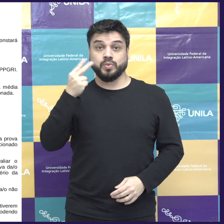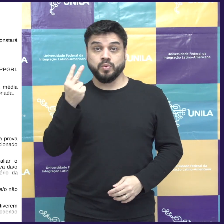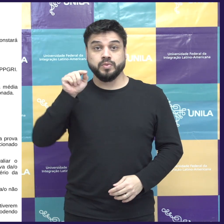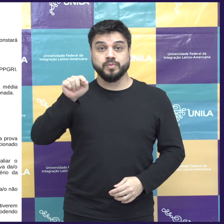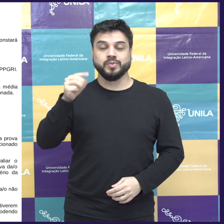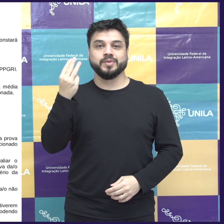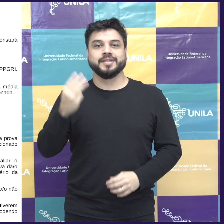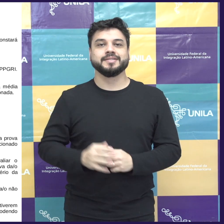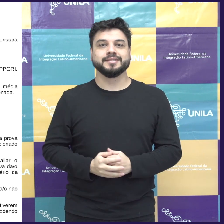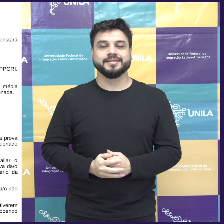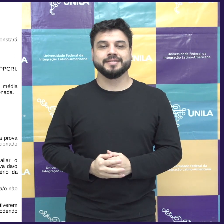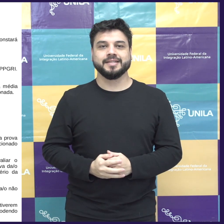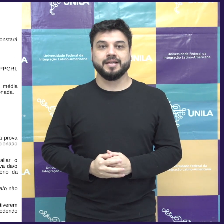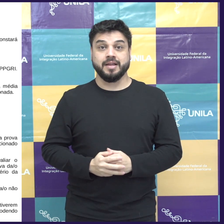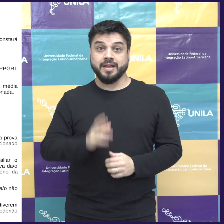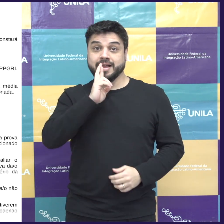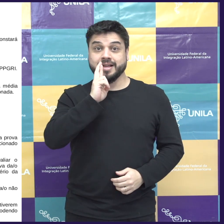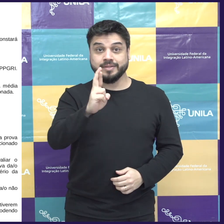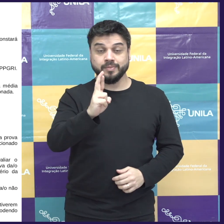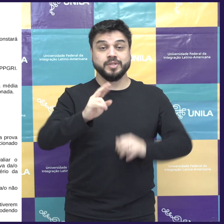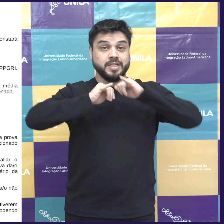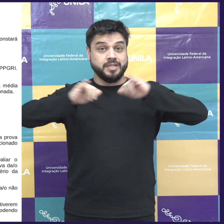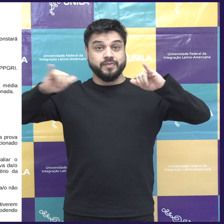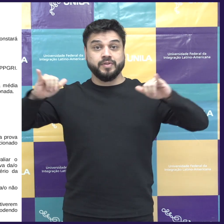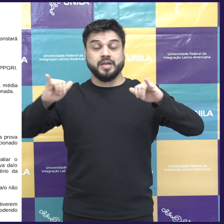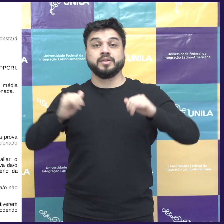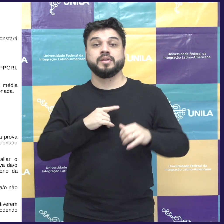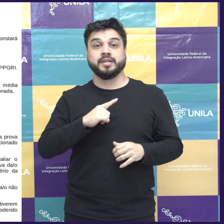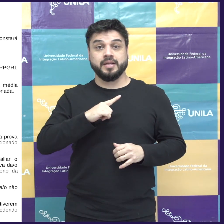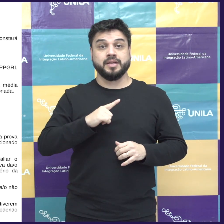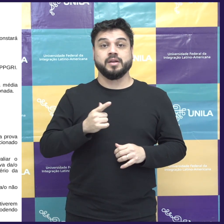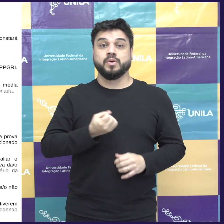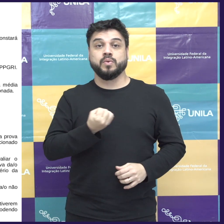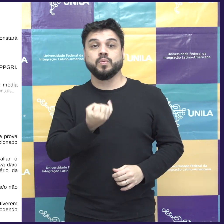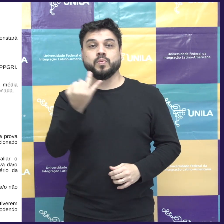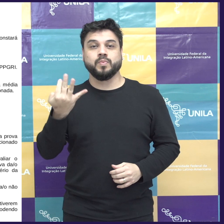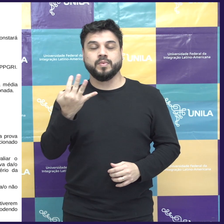5.2.3. O resultado será divulgado em ordem crescente do número de inscrição.